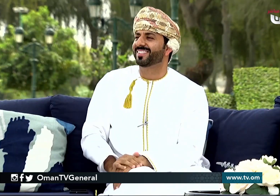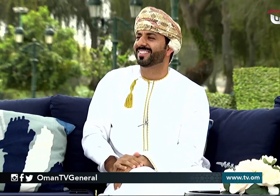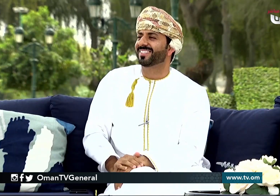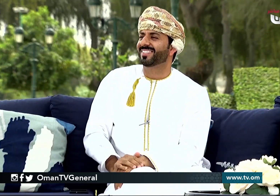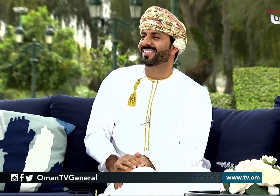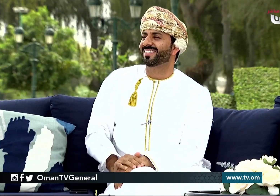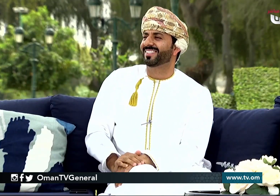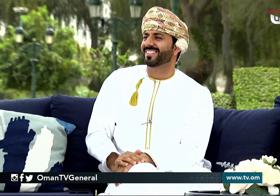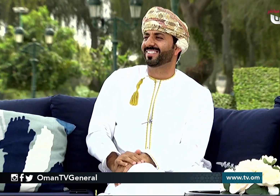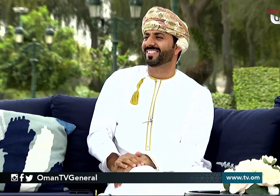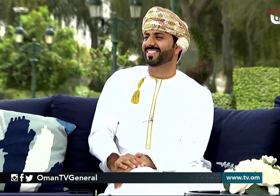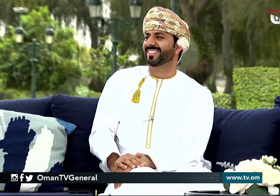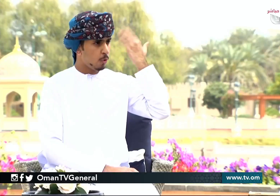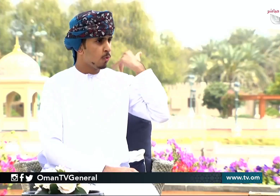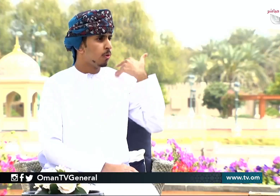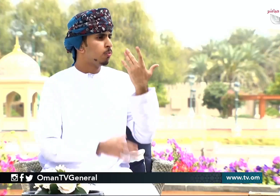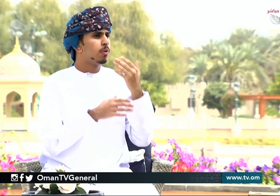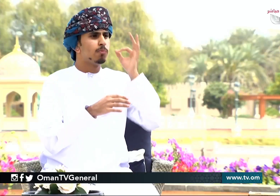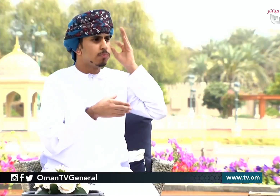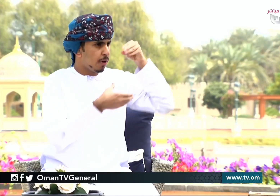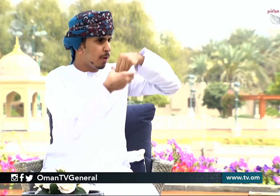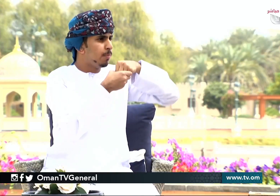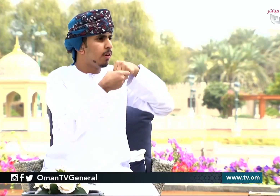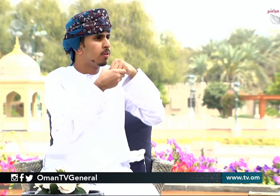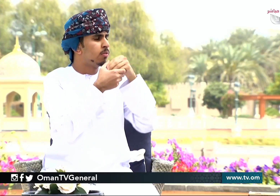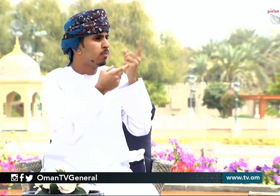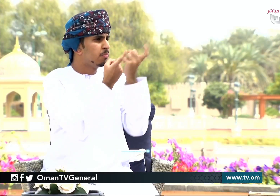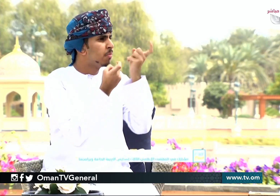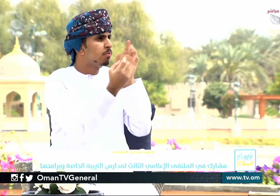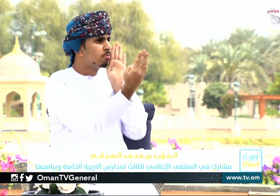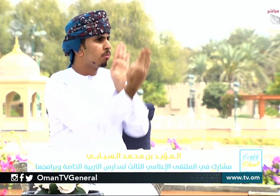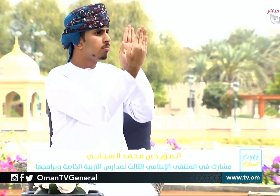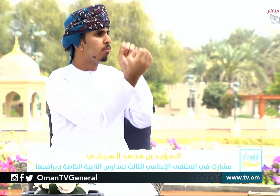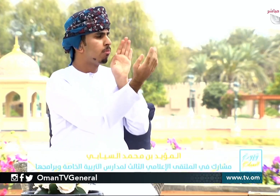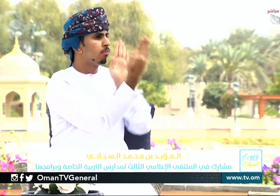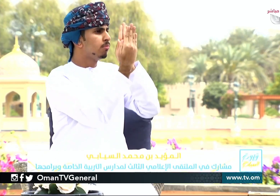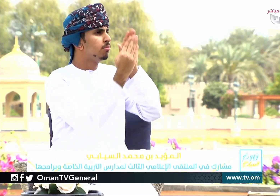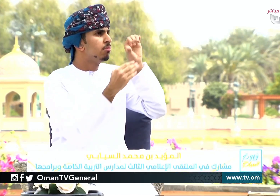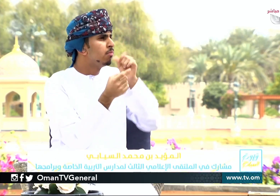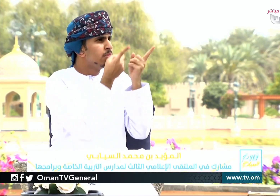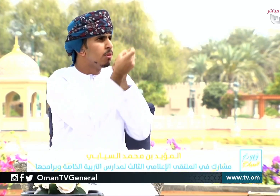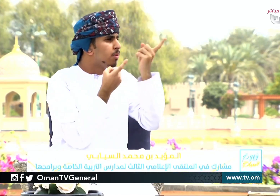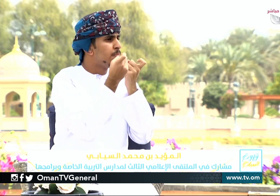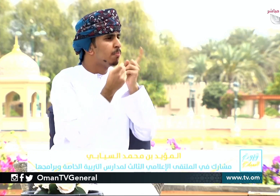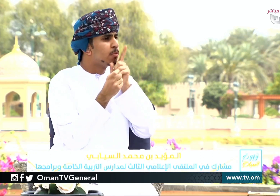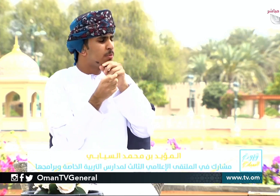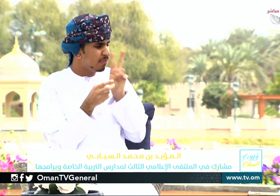تحدثنا عن حياتك. الحمد لله رب العالمين. زمان كنت أنا أدرس مع الأشخاص الناطقين في المدرسة, وكنت أواجه تحديات ما